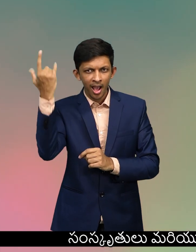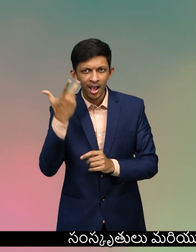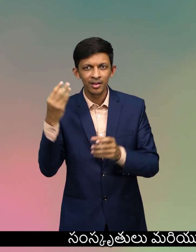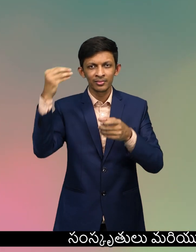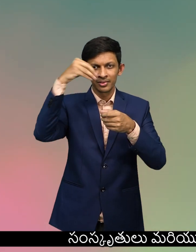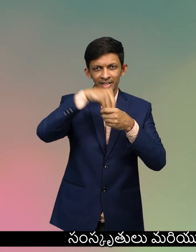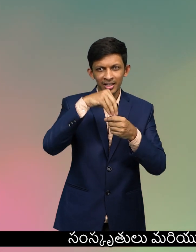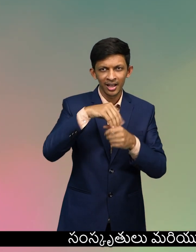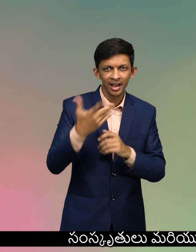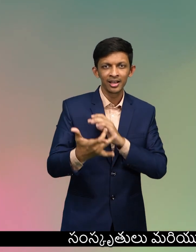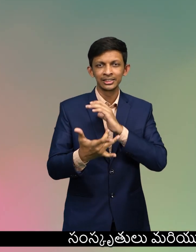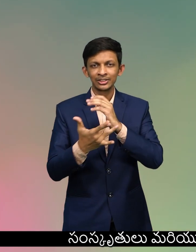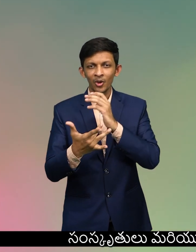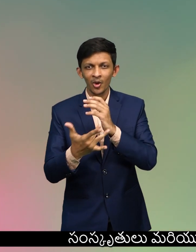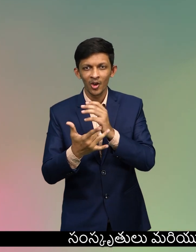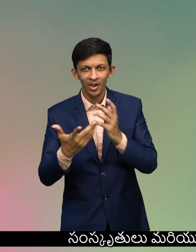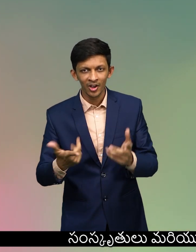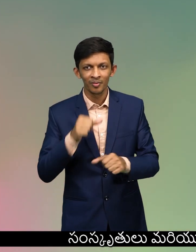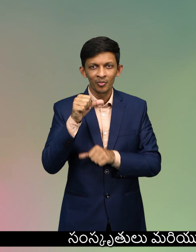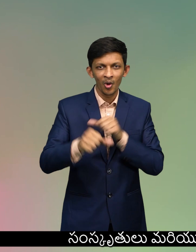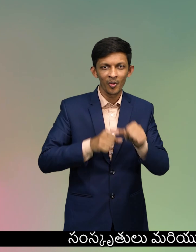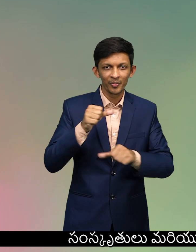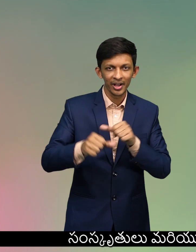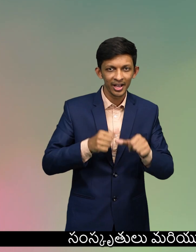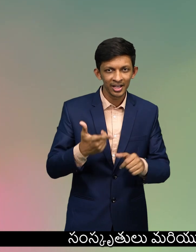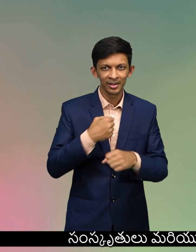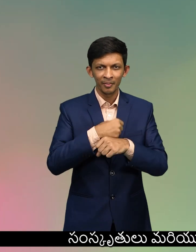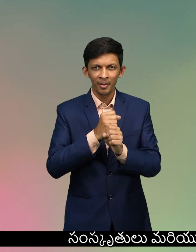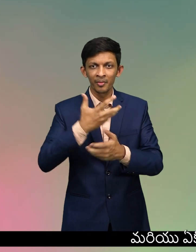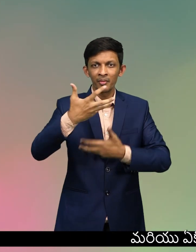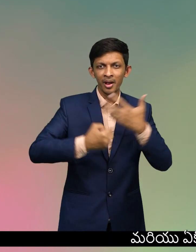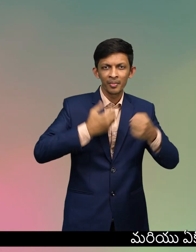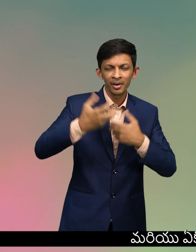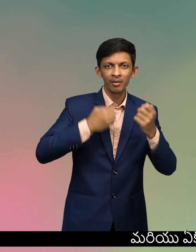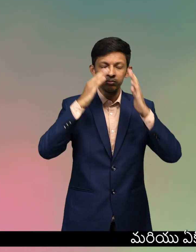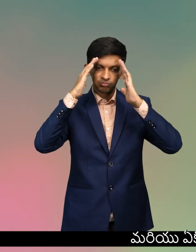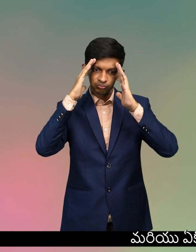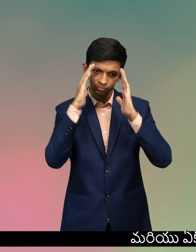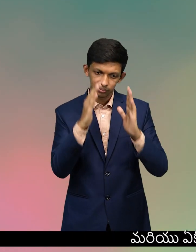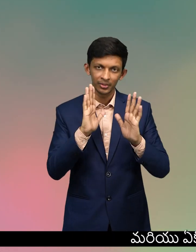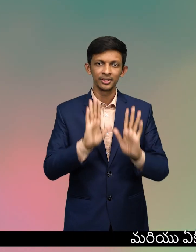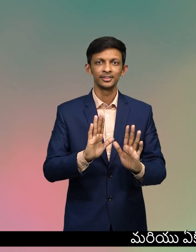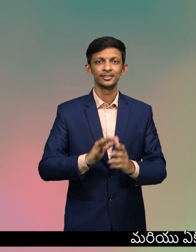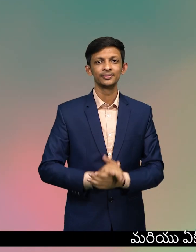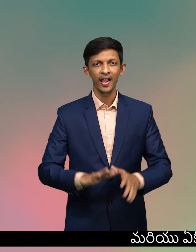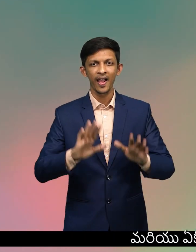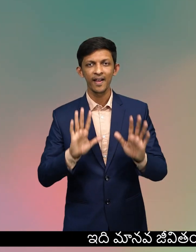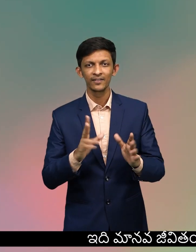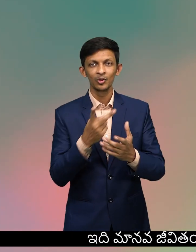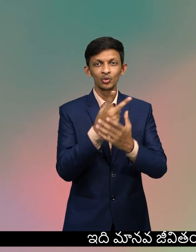మరియు ఆలోచనల పరస్పర ఆధారపడడం మరియు ఏకీకరణను పెంచే ప్రక్రియ. ఇది